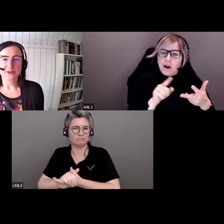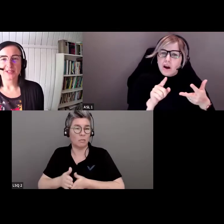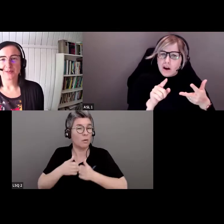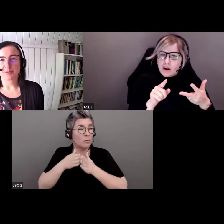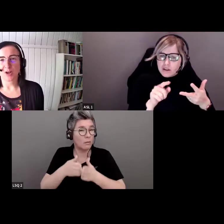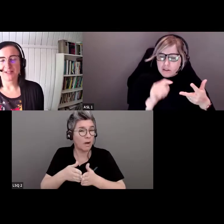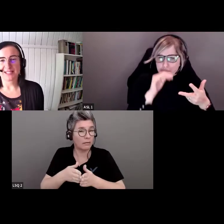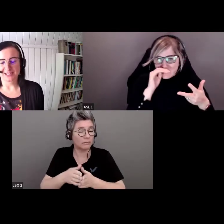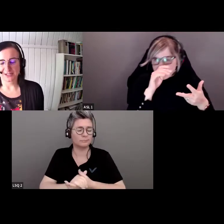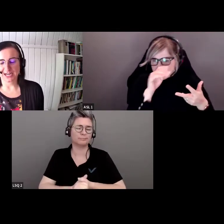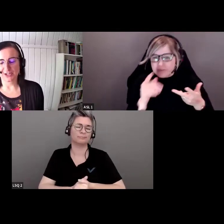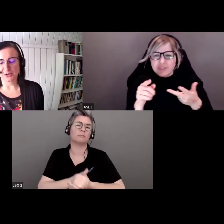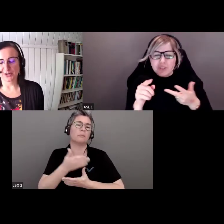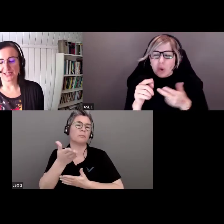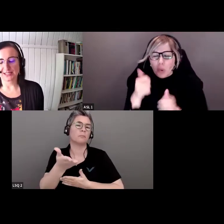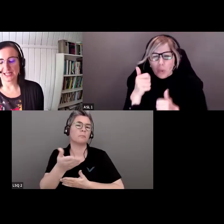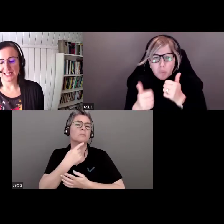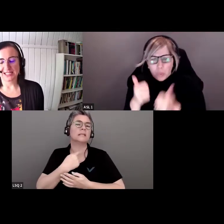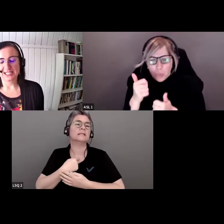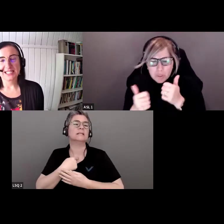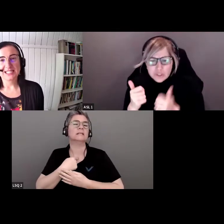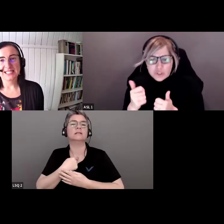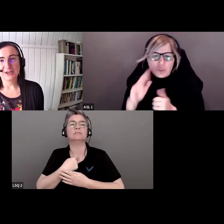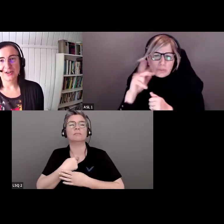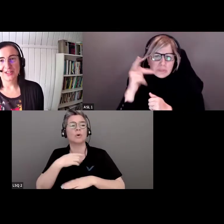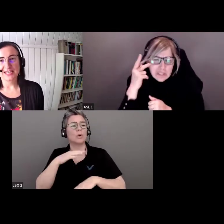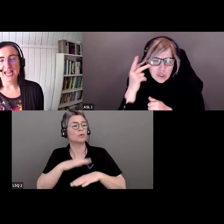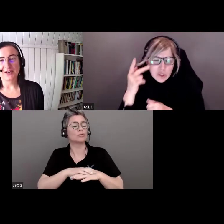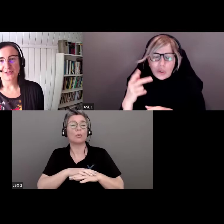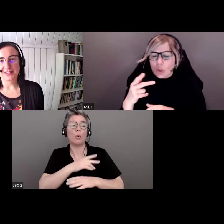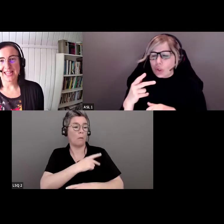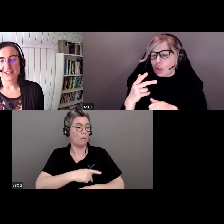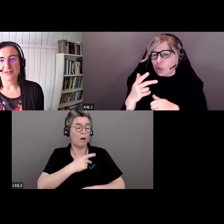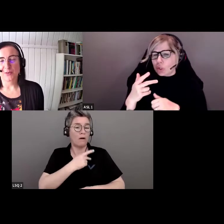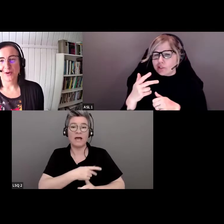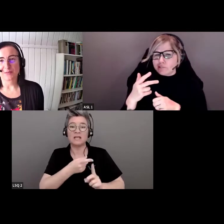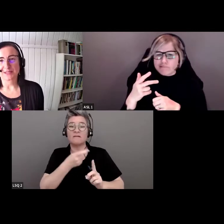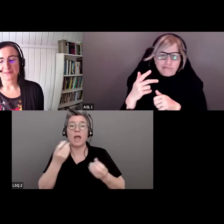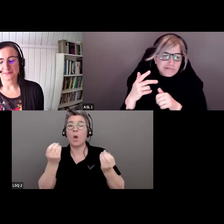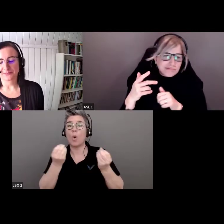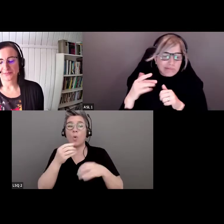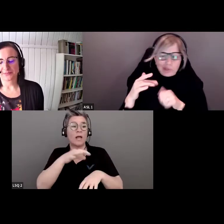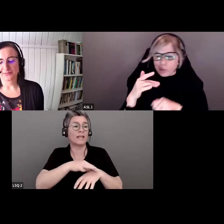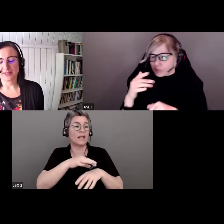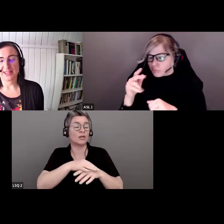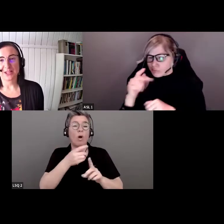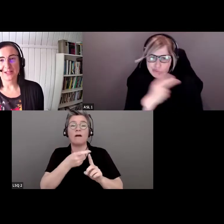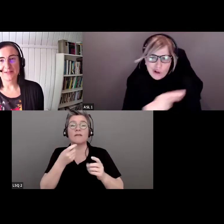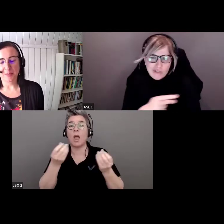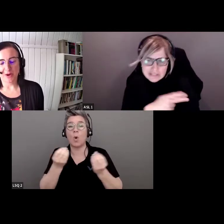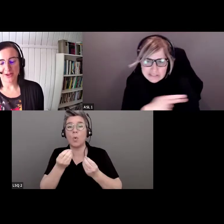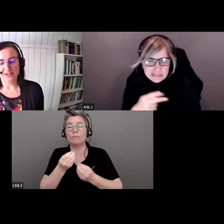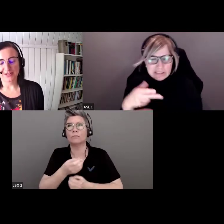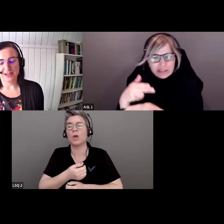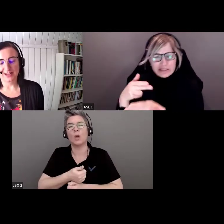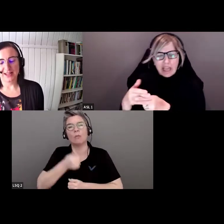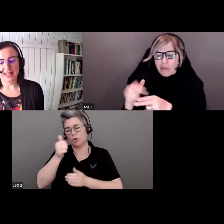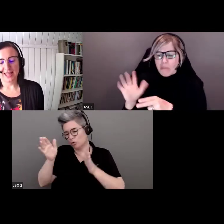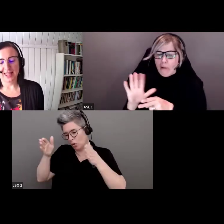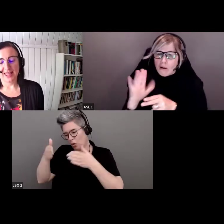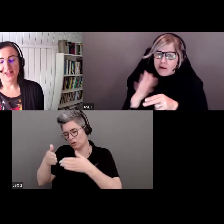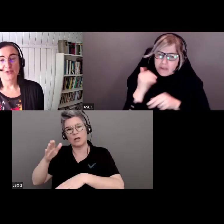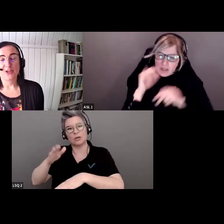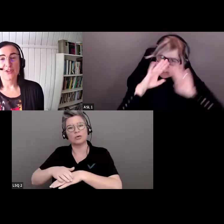de nous dire d'où vous venez sur le plan de la province ou du territoire, de plutôt penser aux